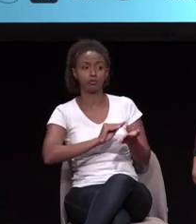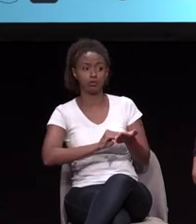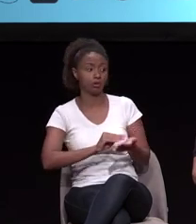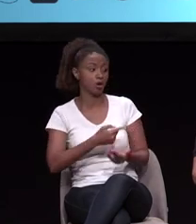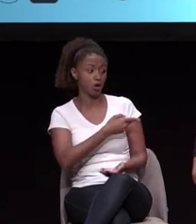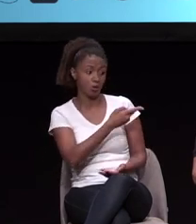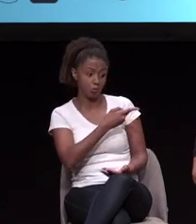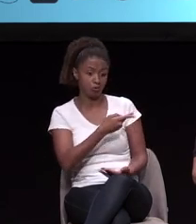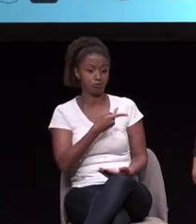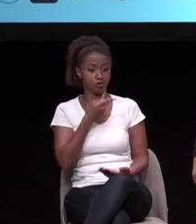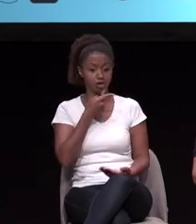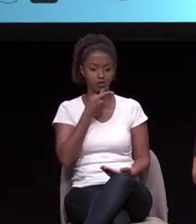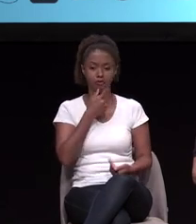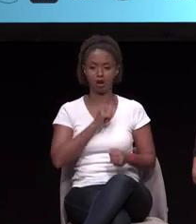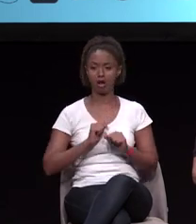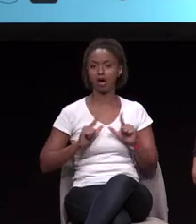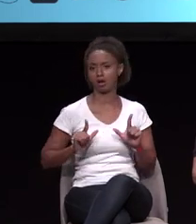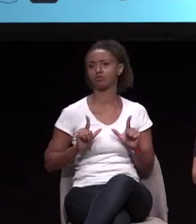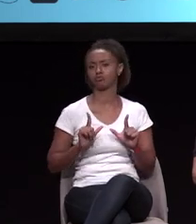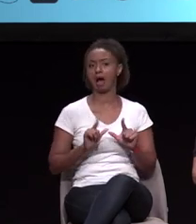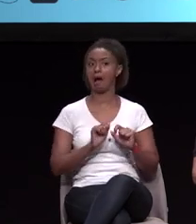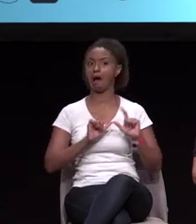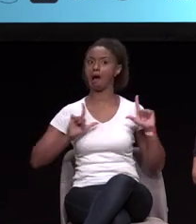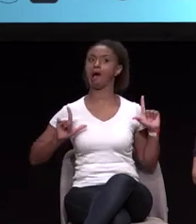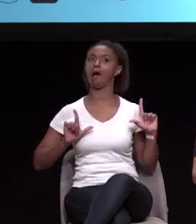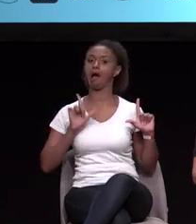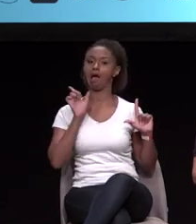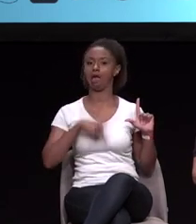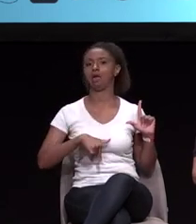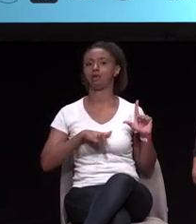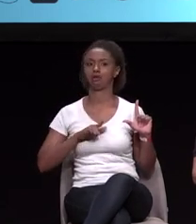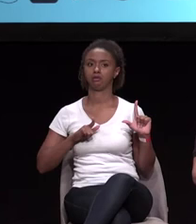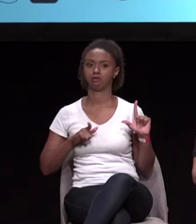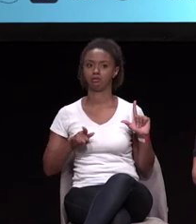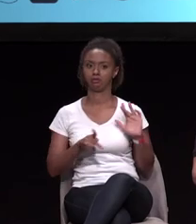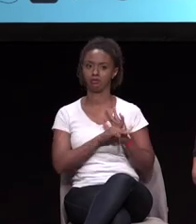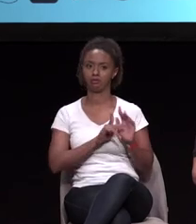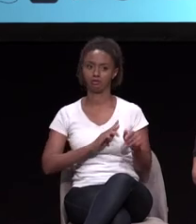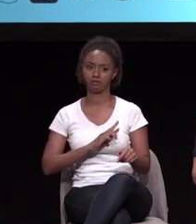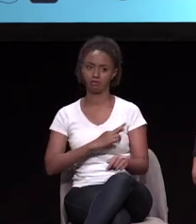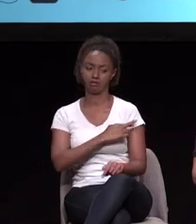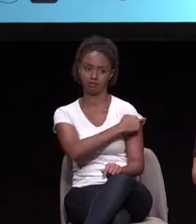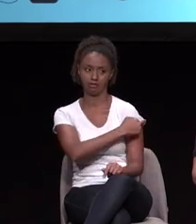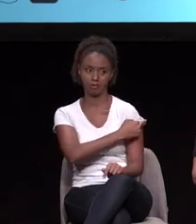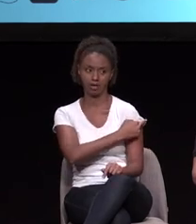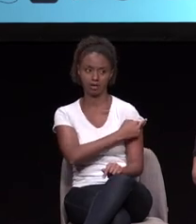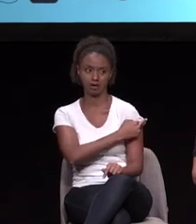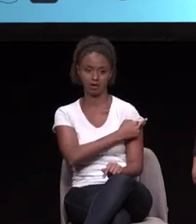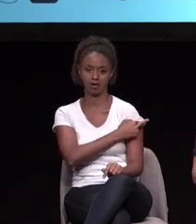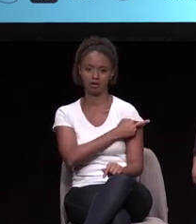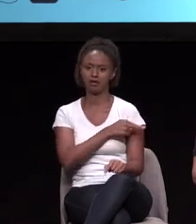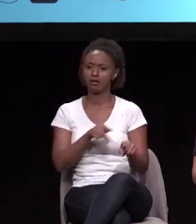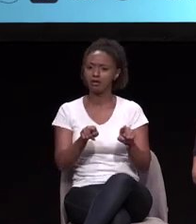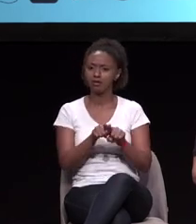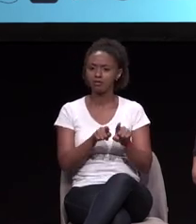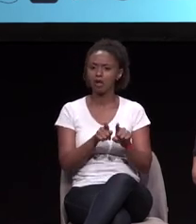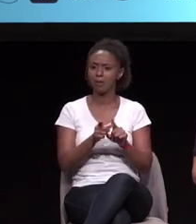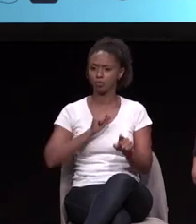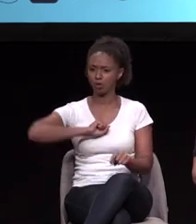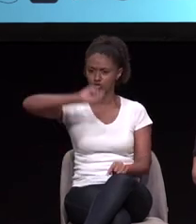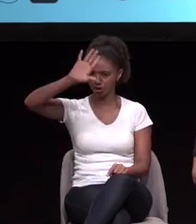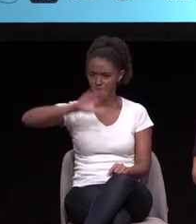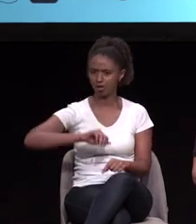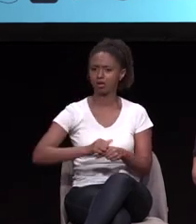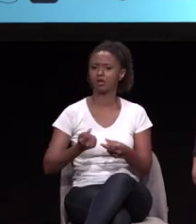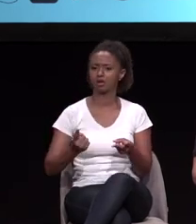senhores se intitular um homem de candomblé então vou falar enquanto de homem de pessoas que acham que